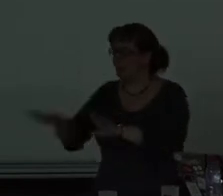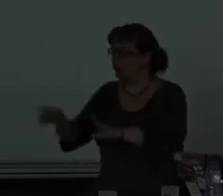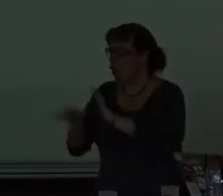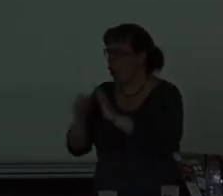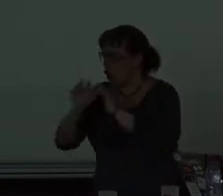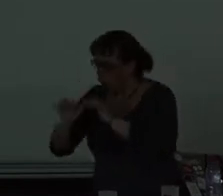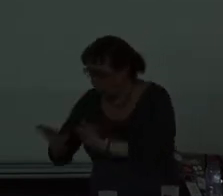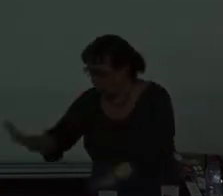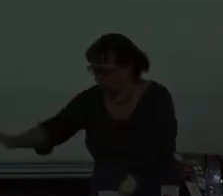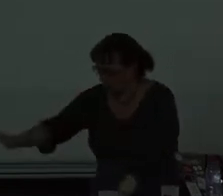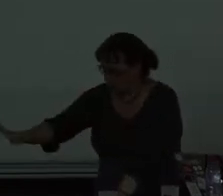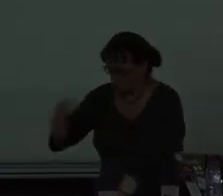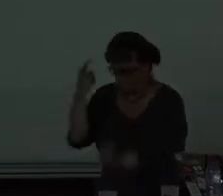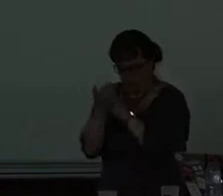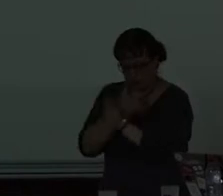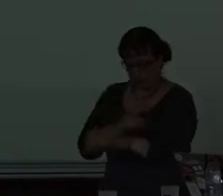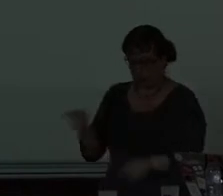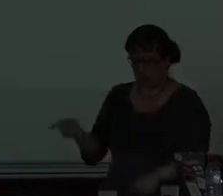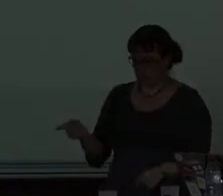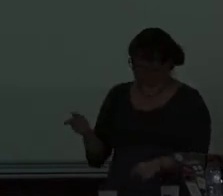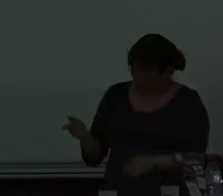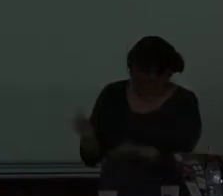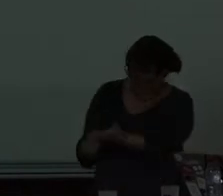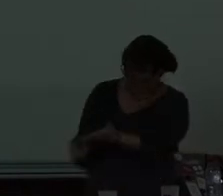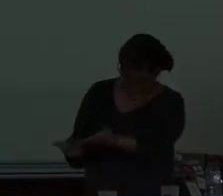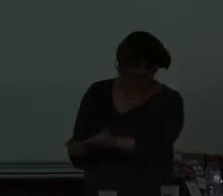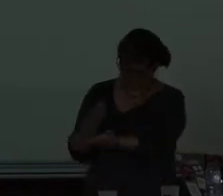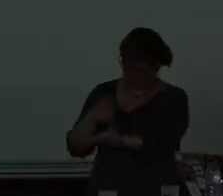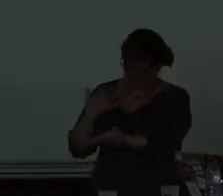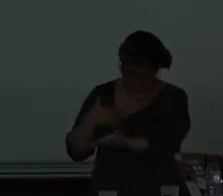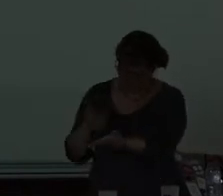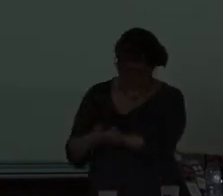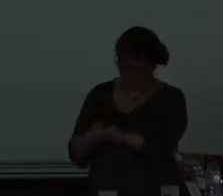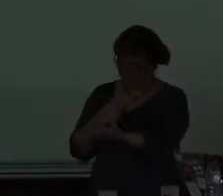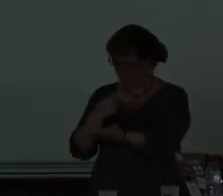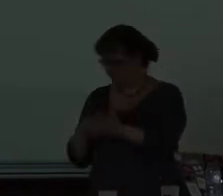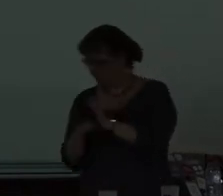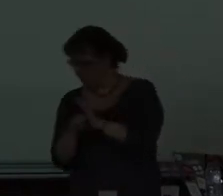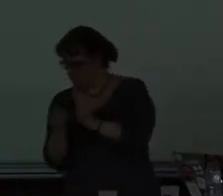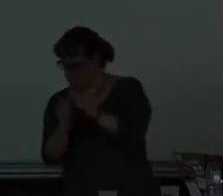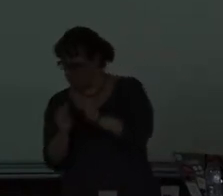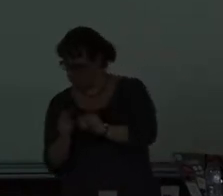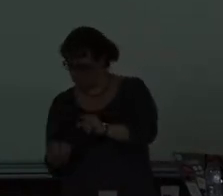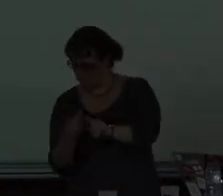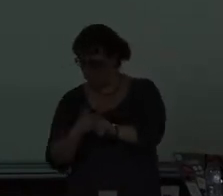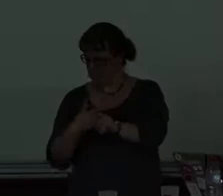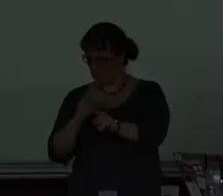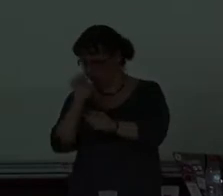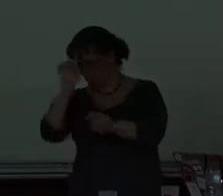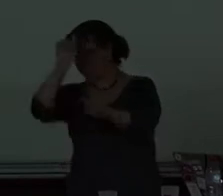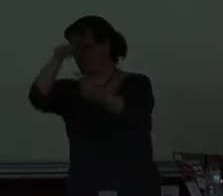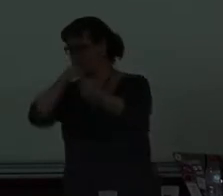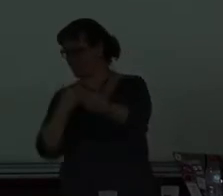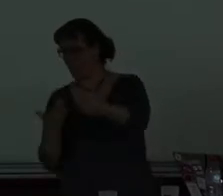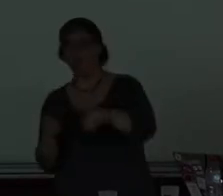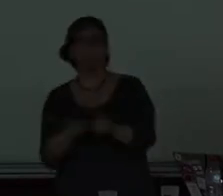Pourquoi tu veux écrire ça? Quelle est ton intention derrière ton code? Quand vous enseignez, c'est exactement la